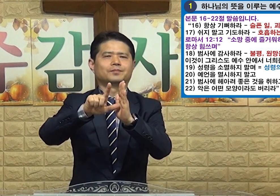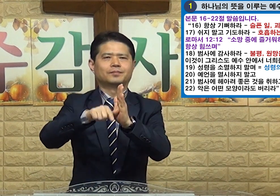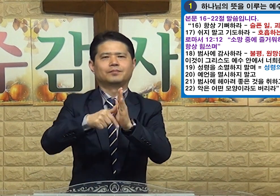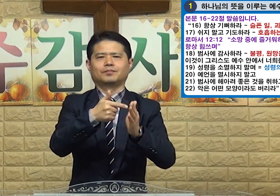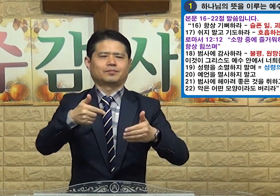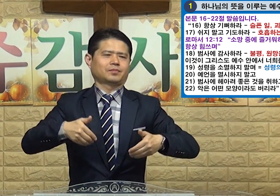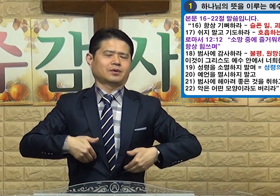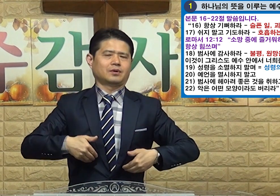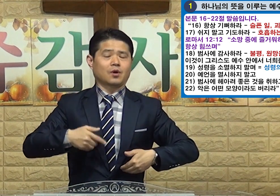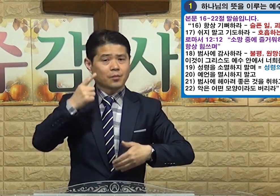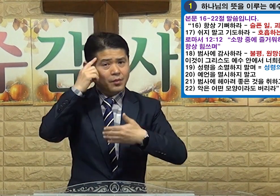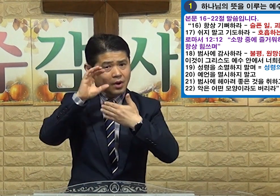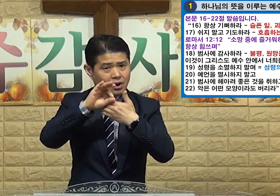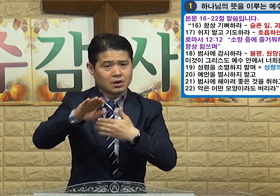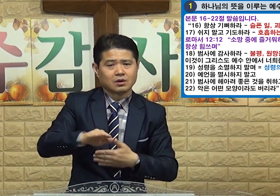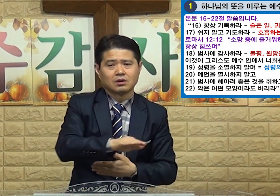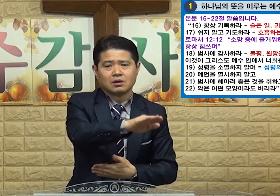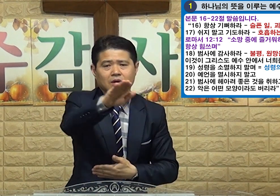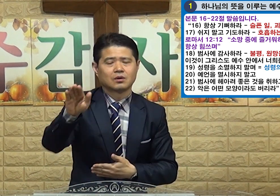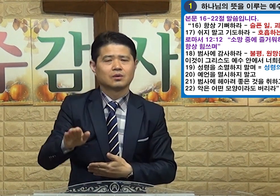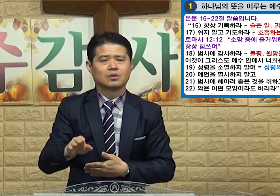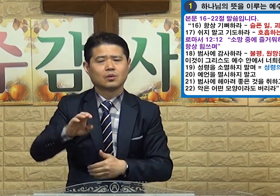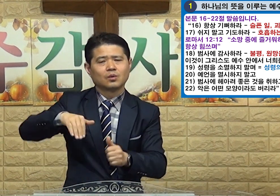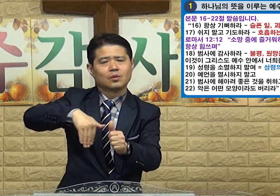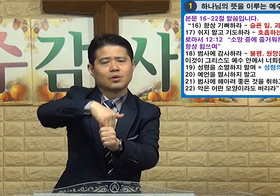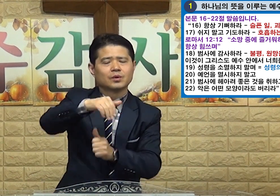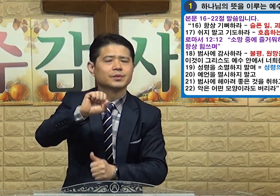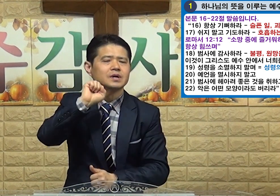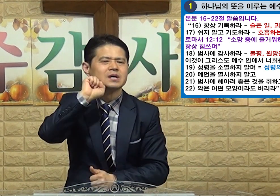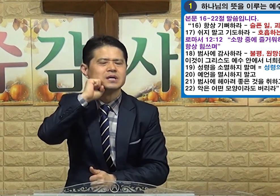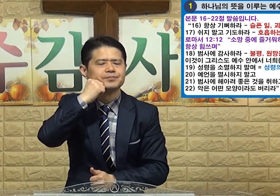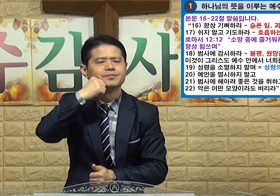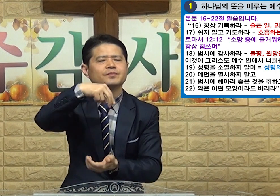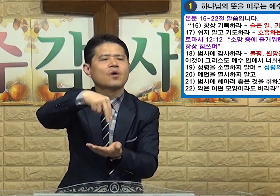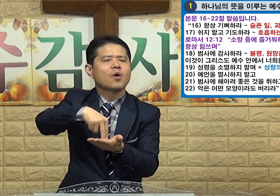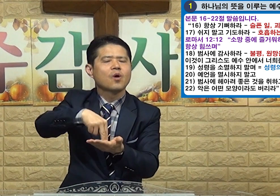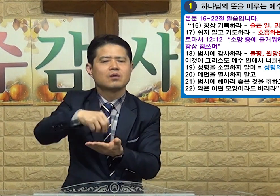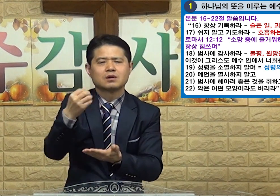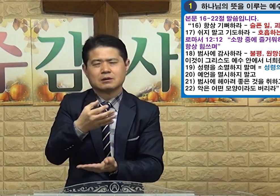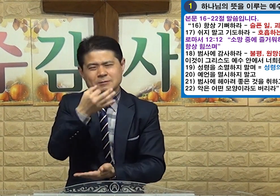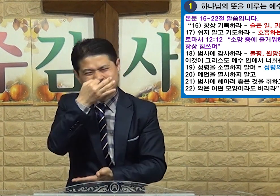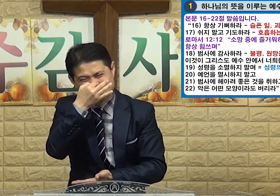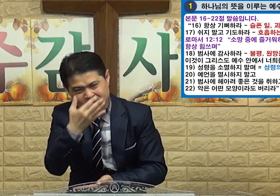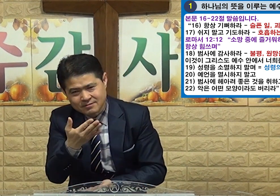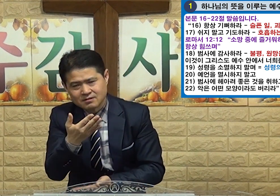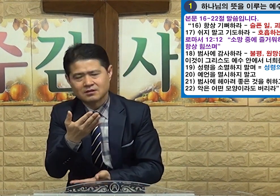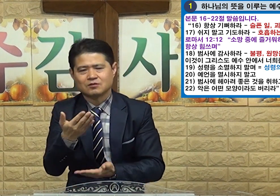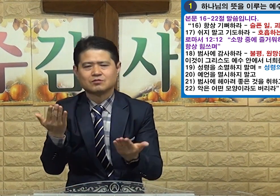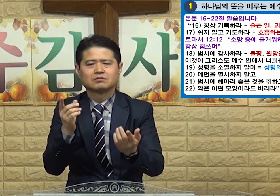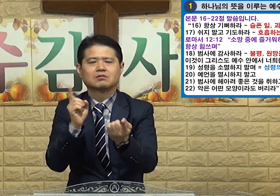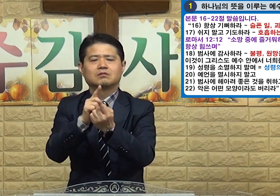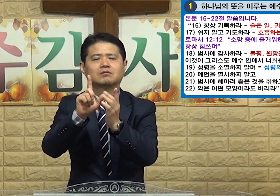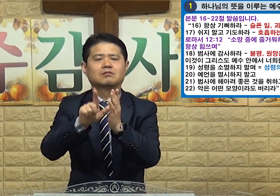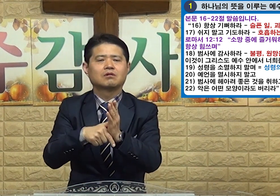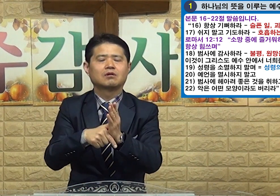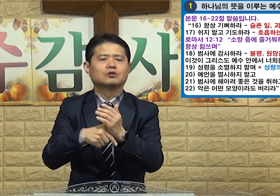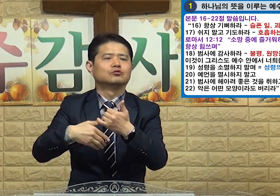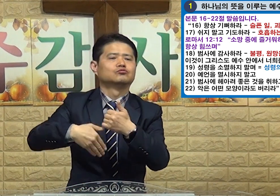우리가 기도할 때가 정말로 필요합니다. 우리 모든 상황이 어렵고 힘든 일이